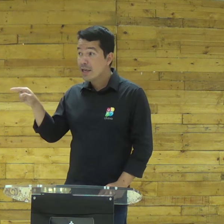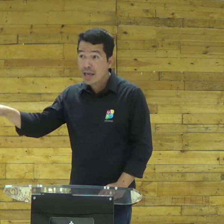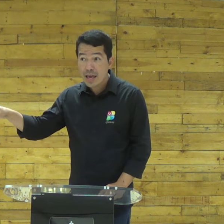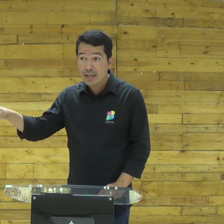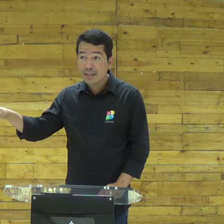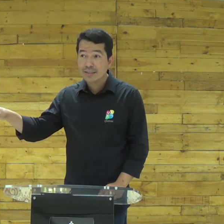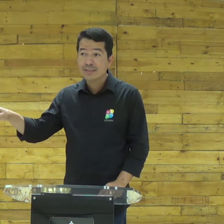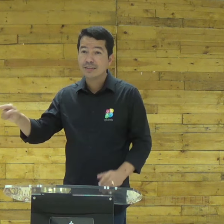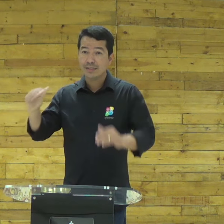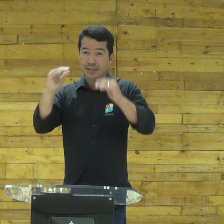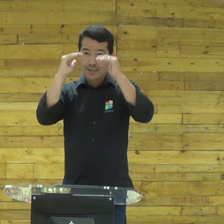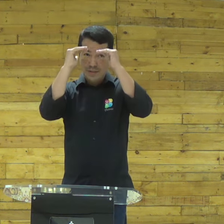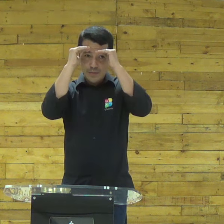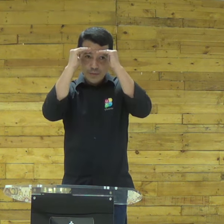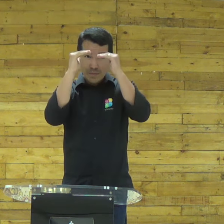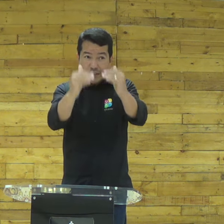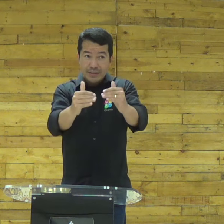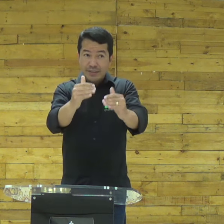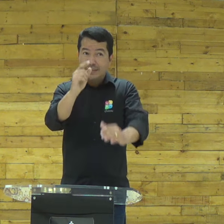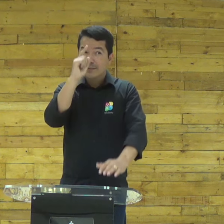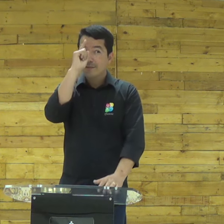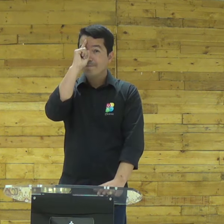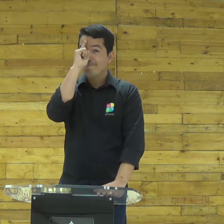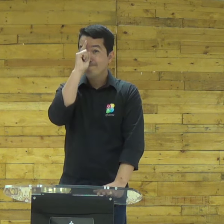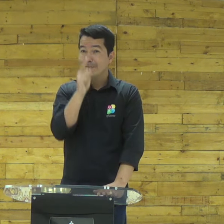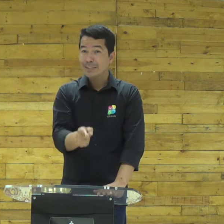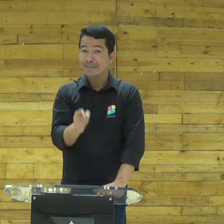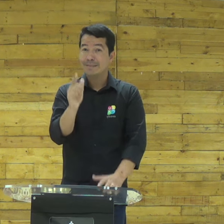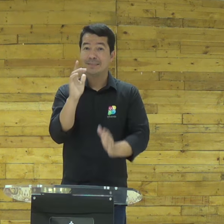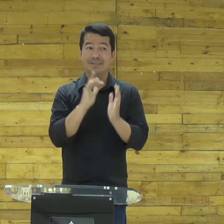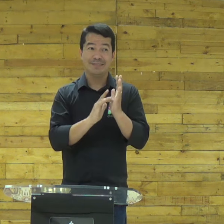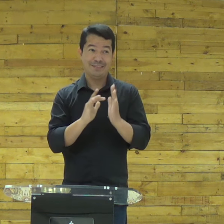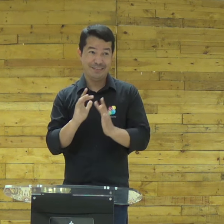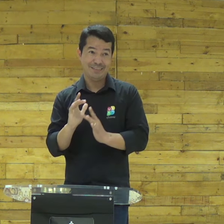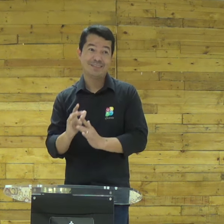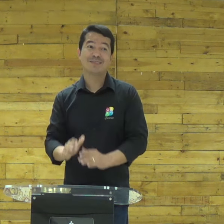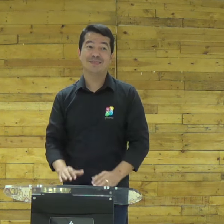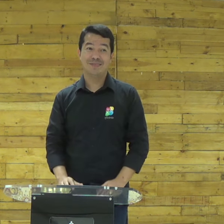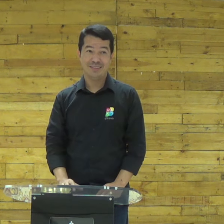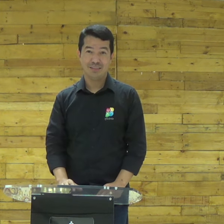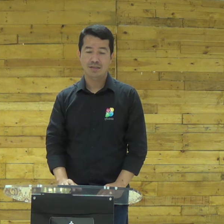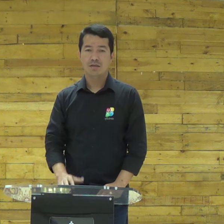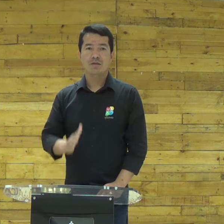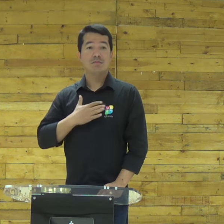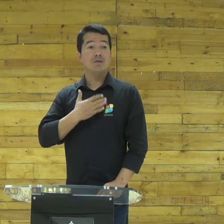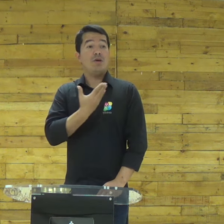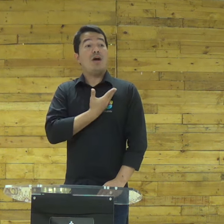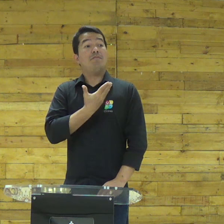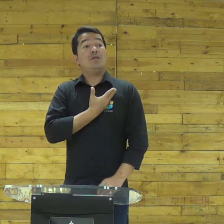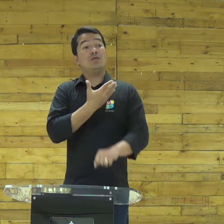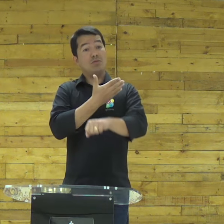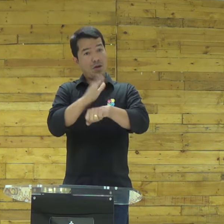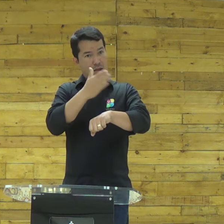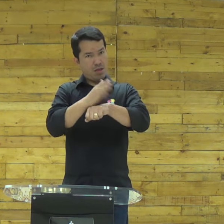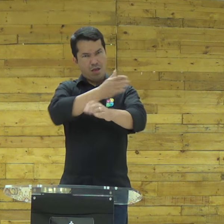experiência diferente aquele homem obedeceu o mandamento de Jesus o meu